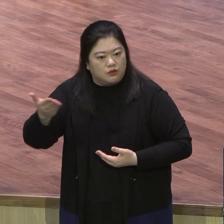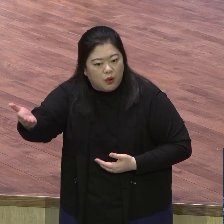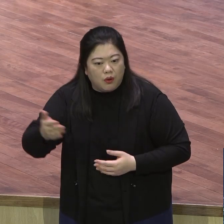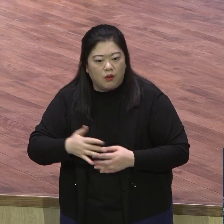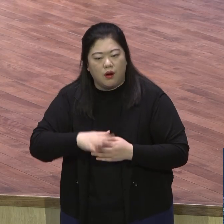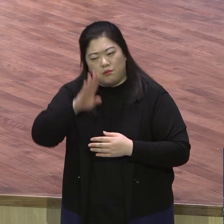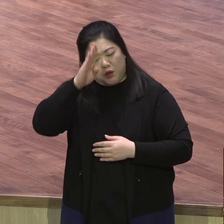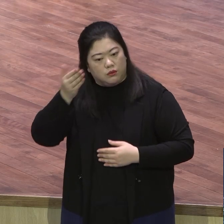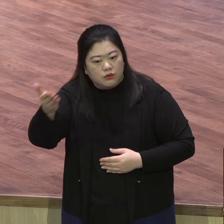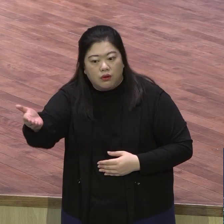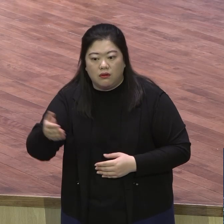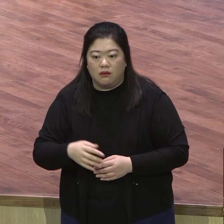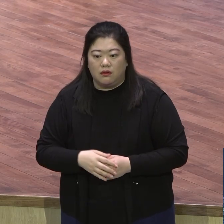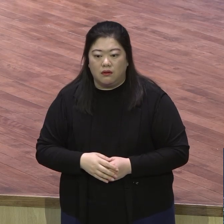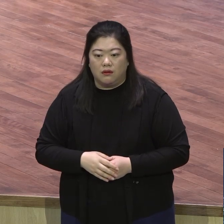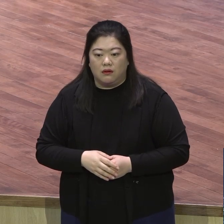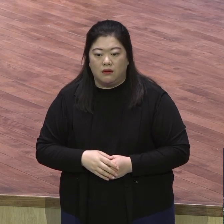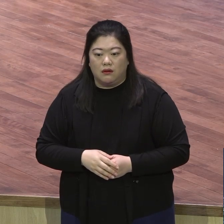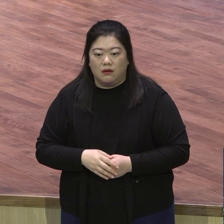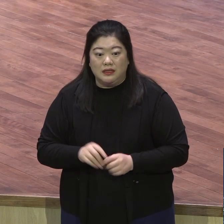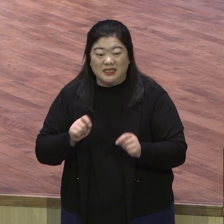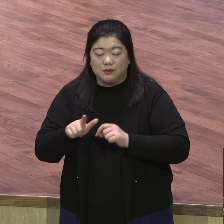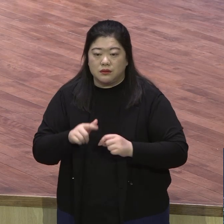대부분이 여기에 당해요.